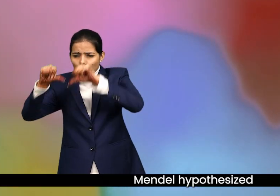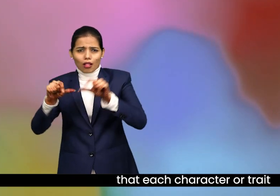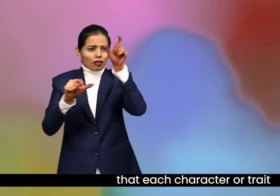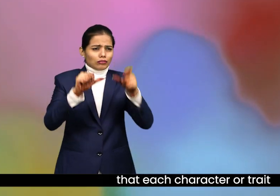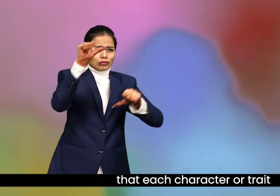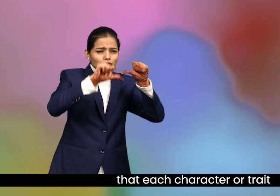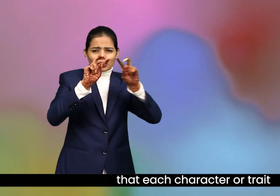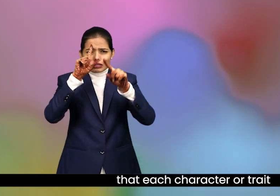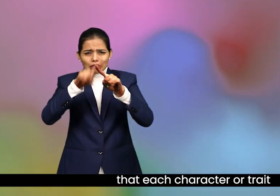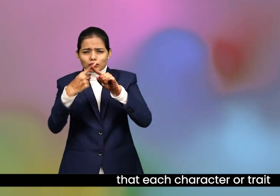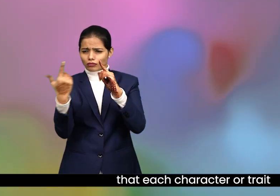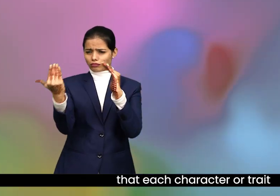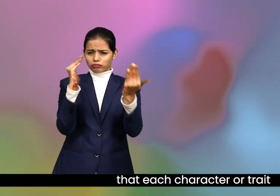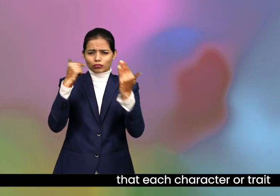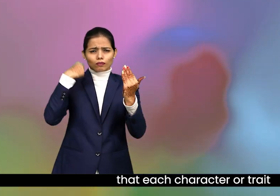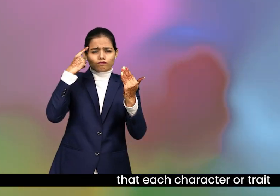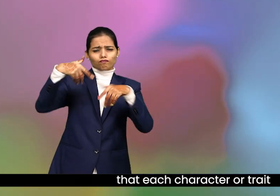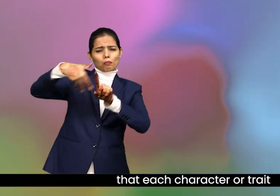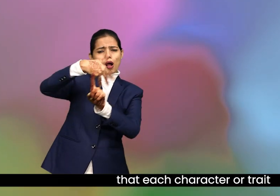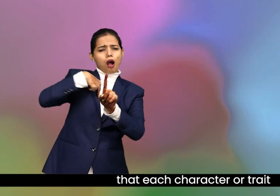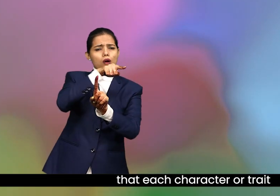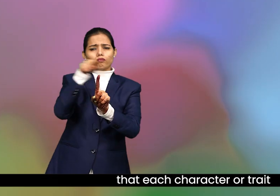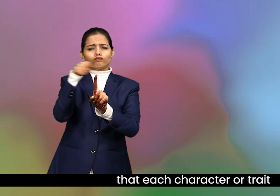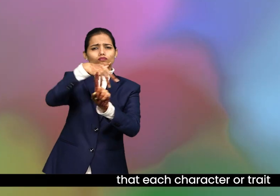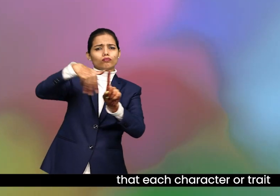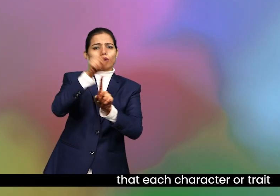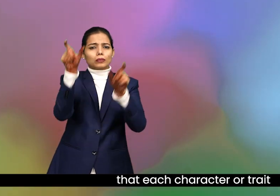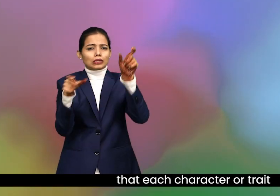that அல்லது each பண்பும் character ஒரு or ஜோடி trait காரணிகள் அல்லது